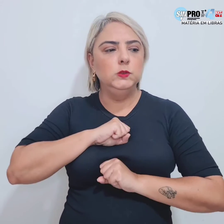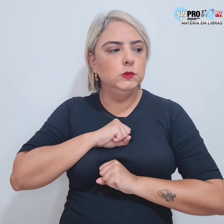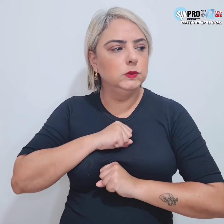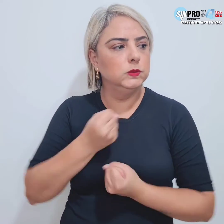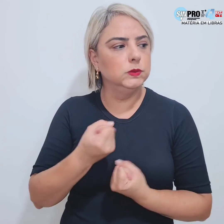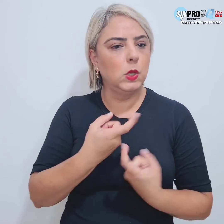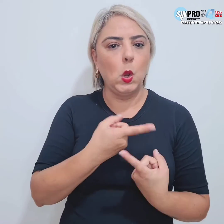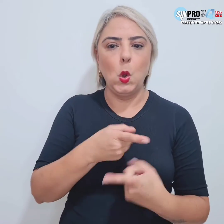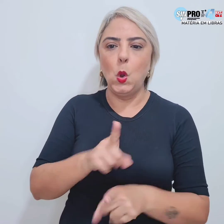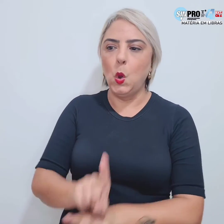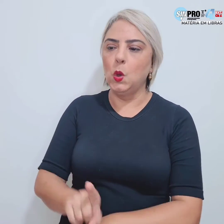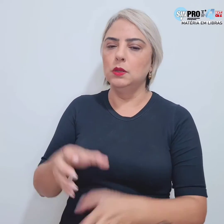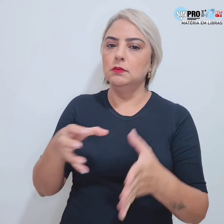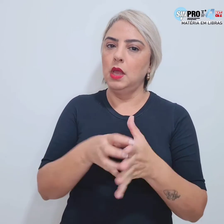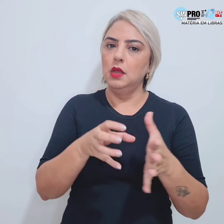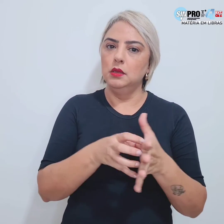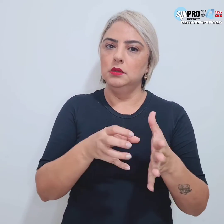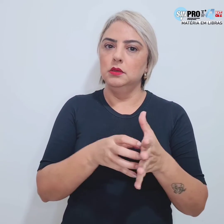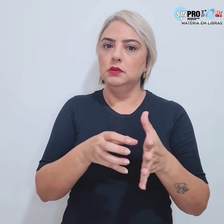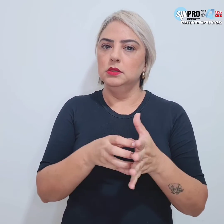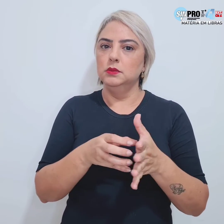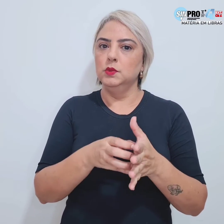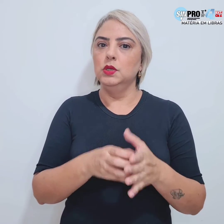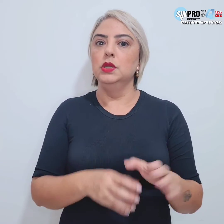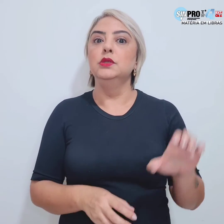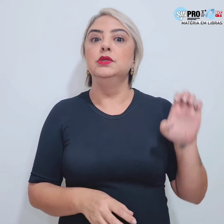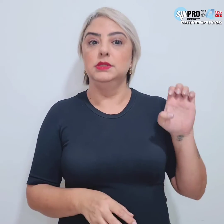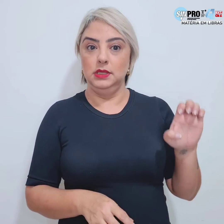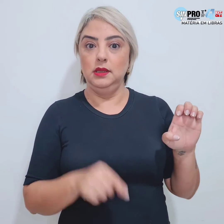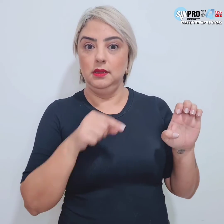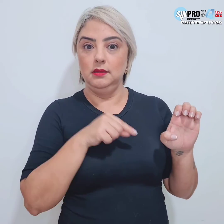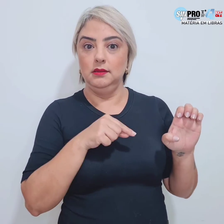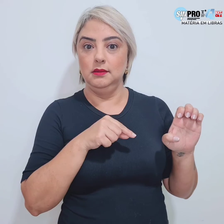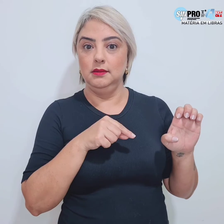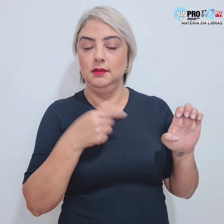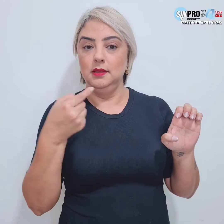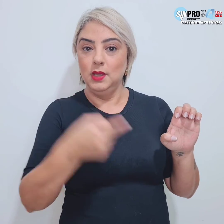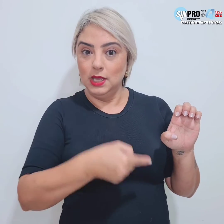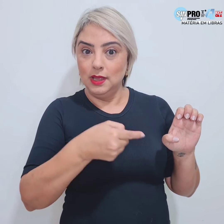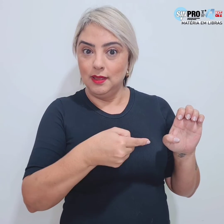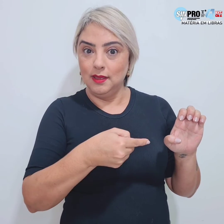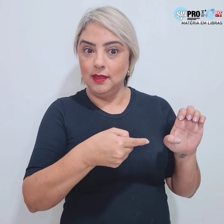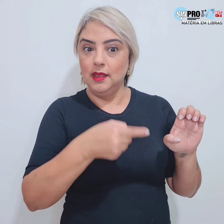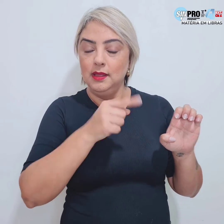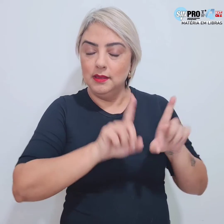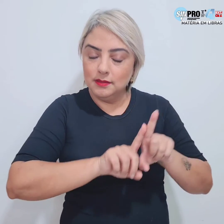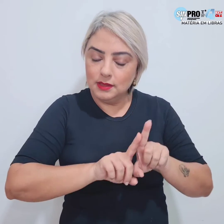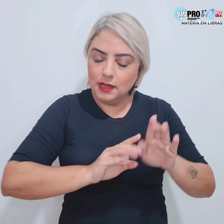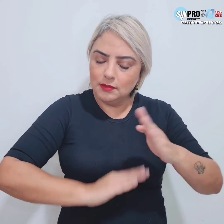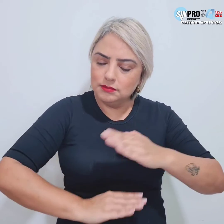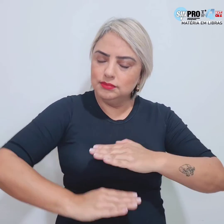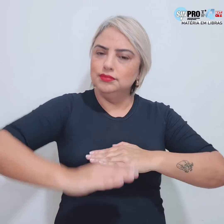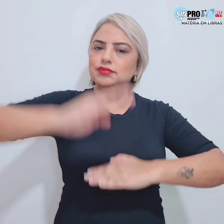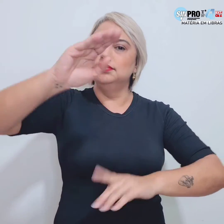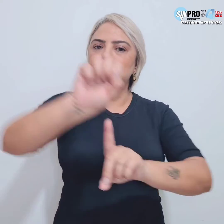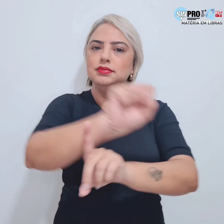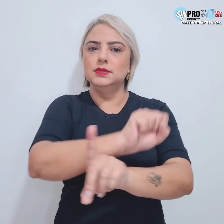partidos políticos de esquerda, justamente os que elevaram o nível social de